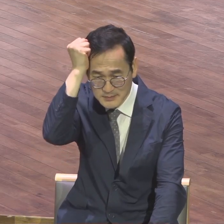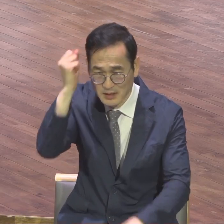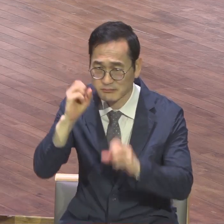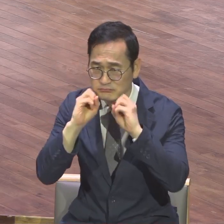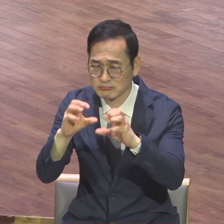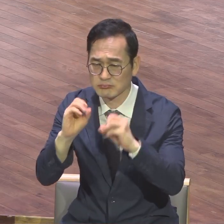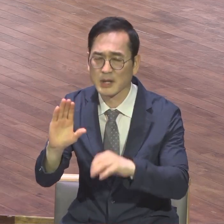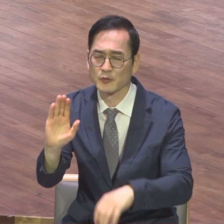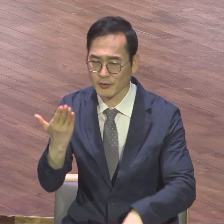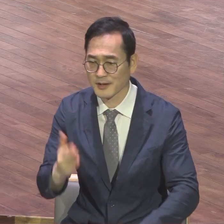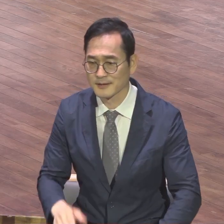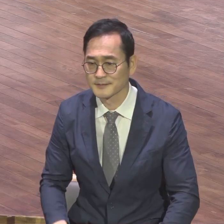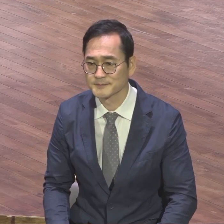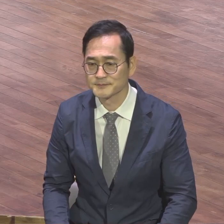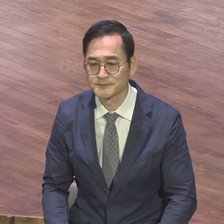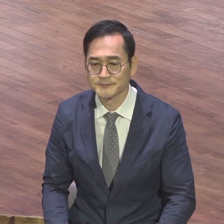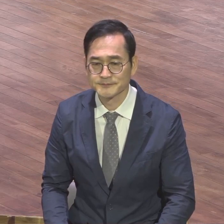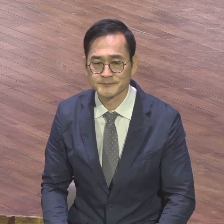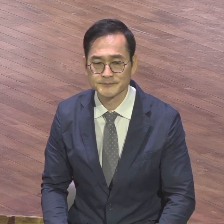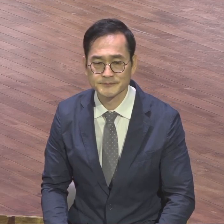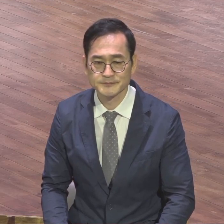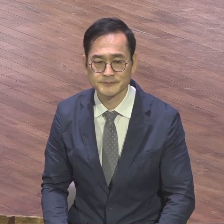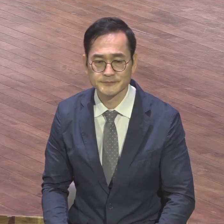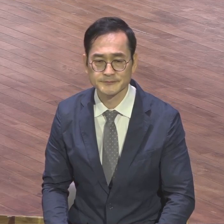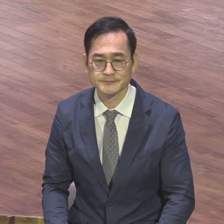했어요. 예수가 그리스도다.